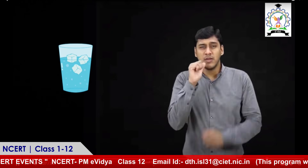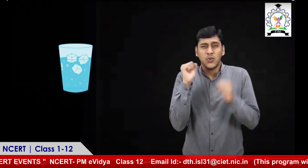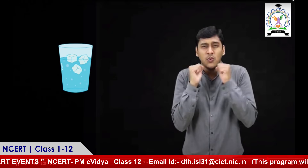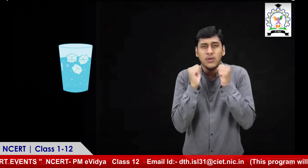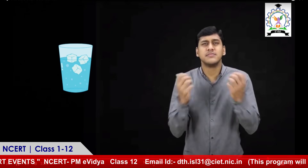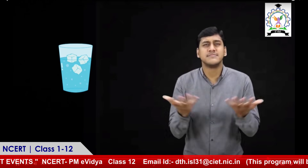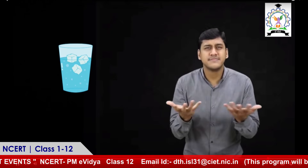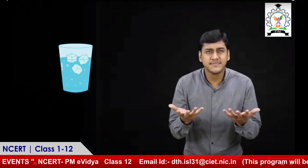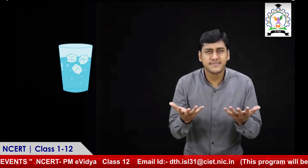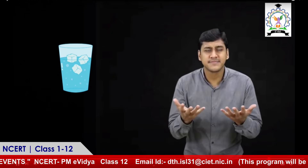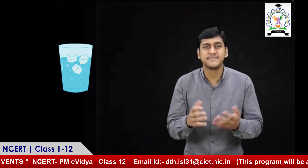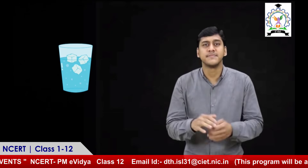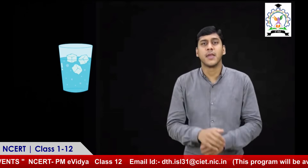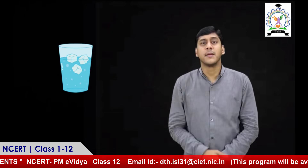ठंडा पानी या फिर